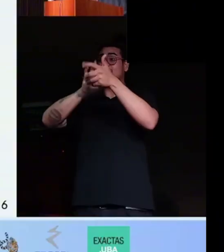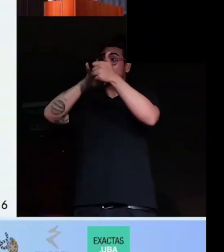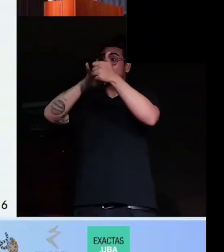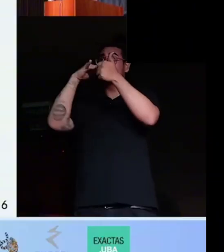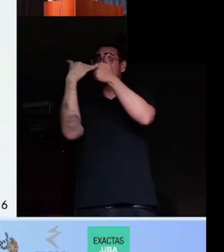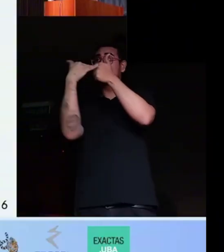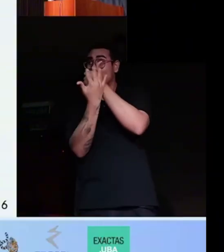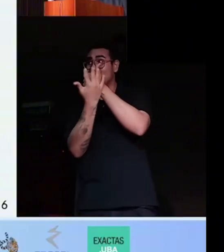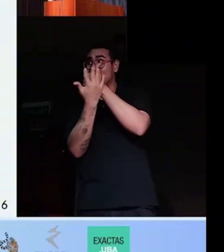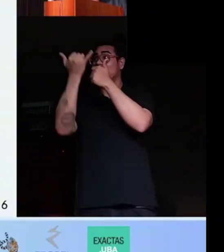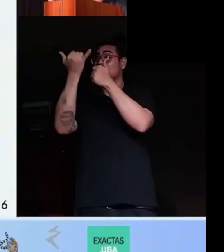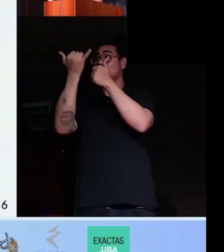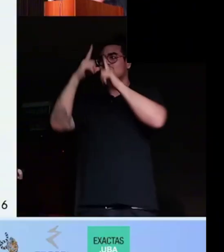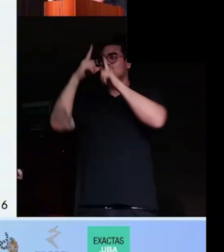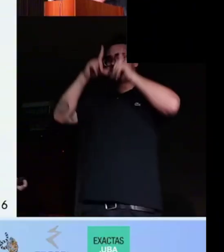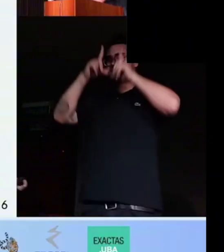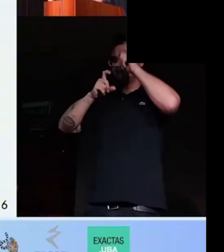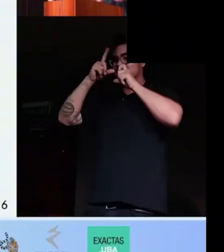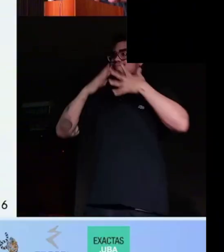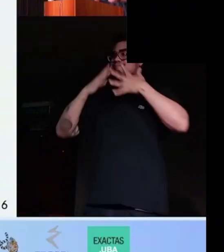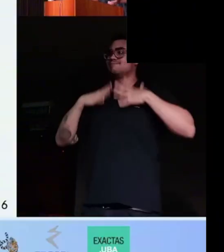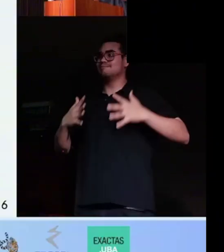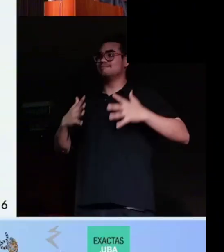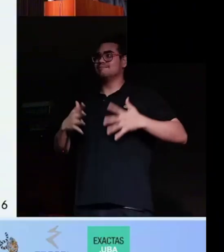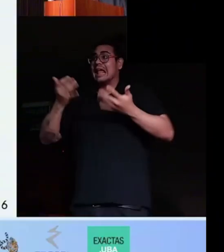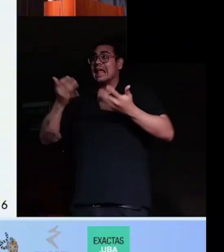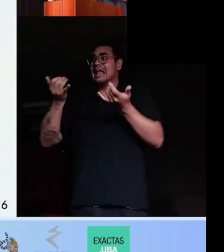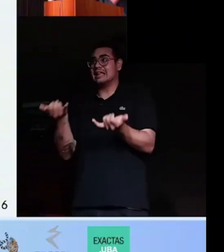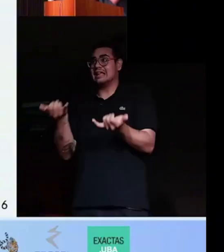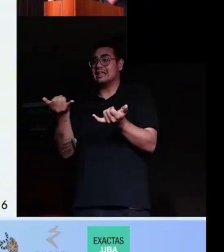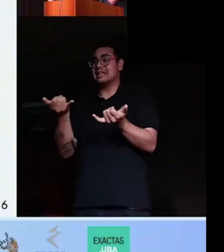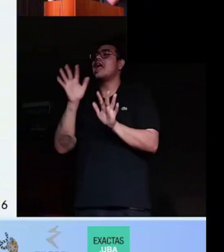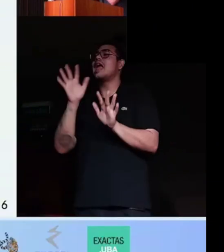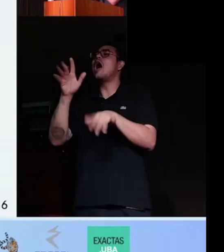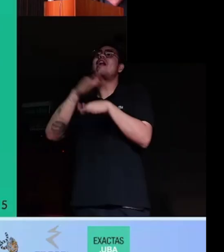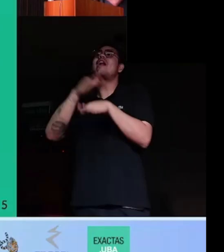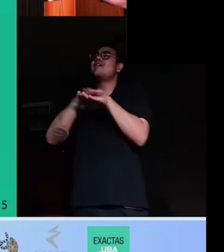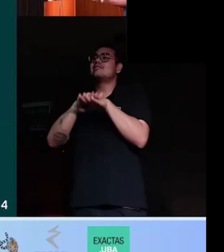cuerpo. En esta ocasión la aplicación simplemente detecta la mano,